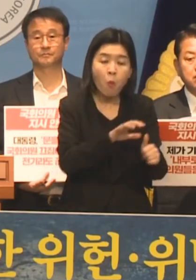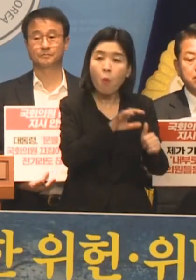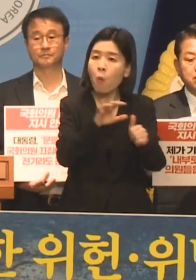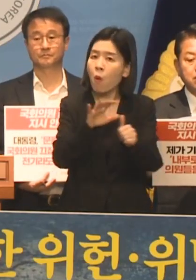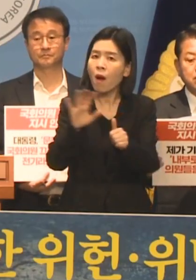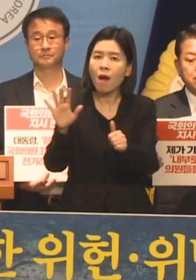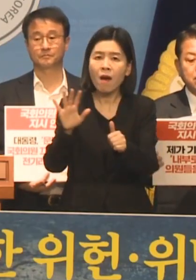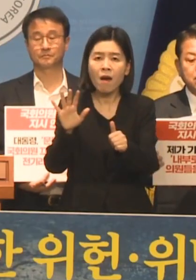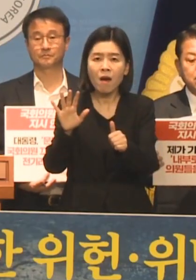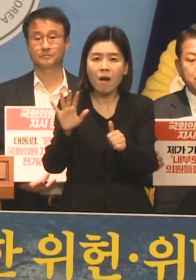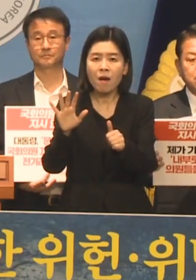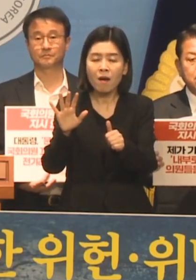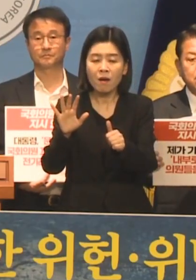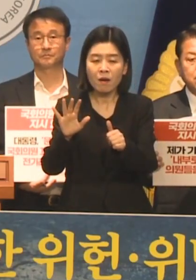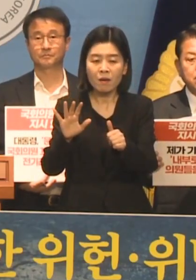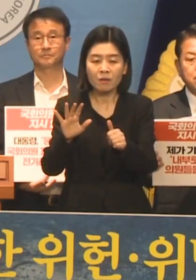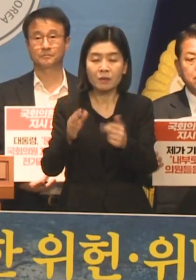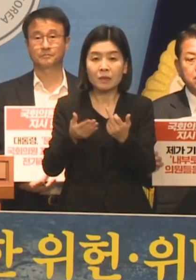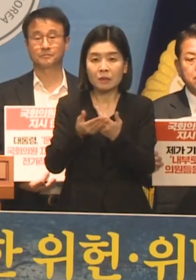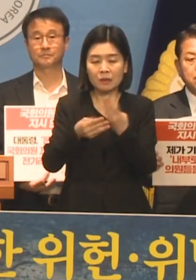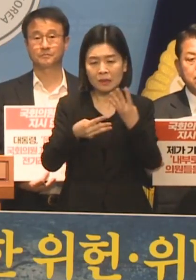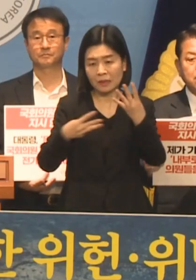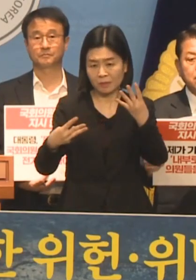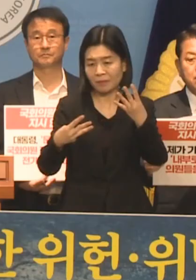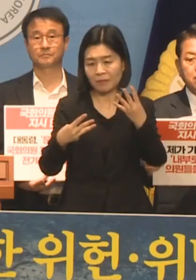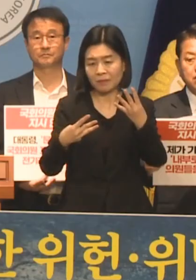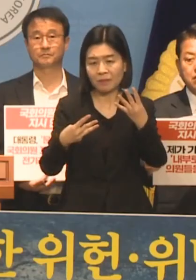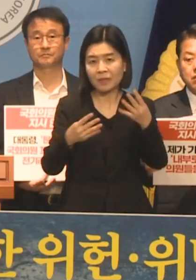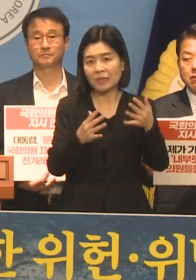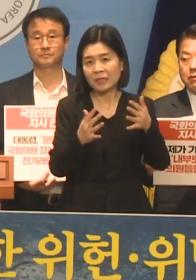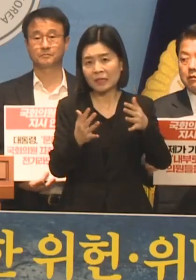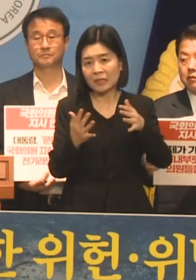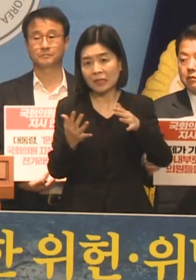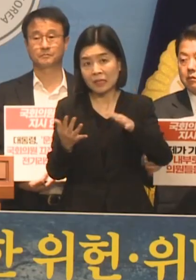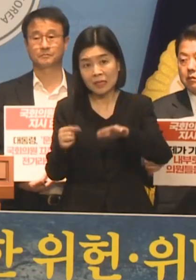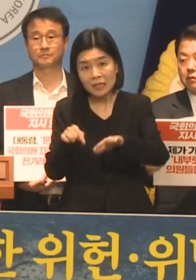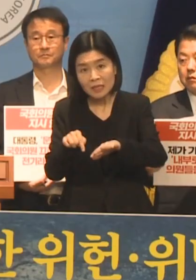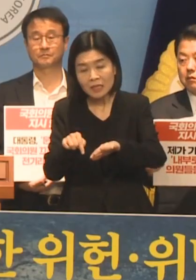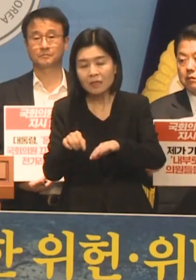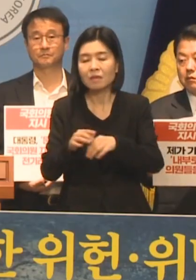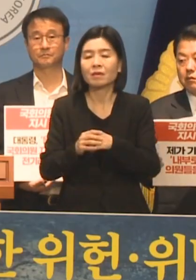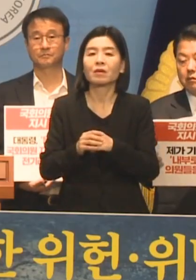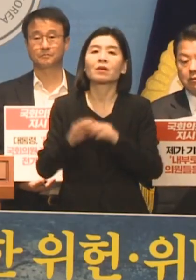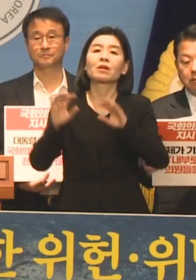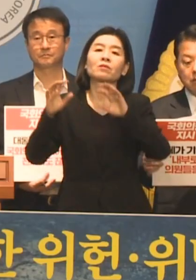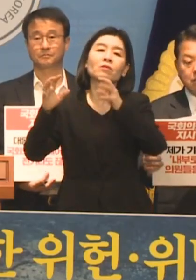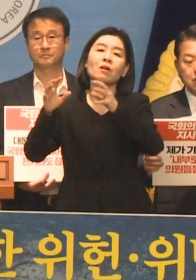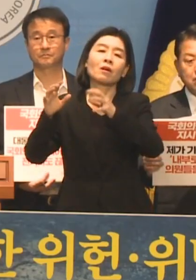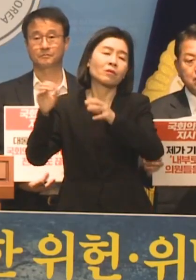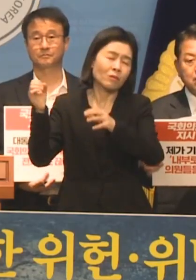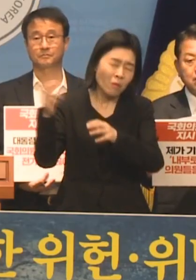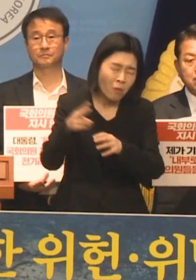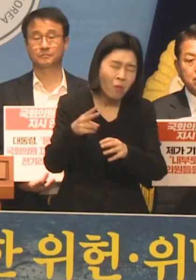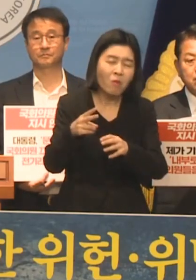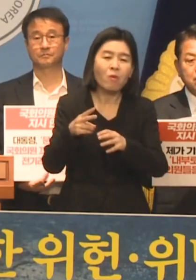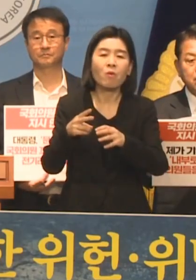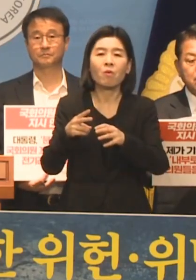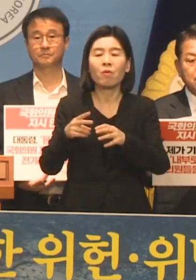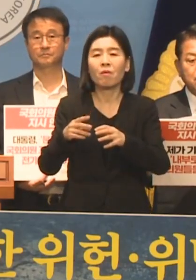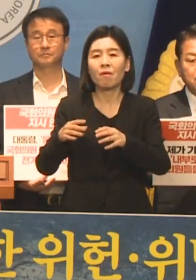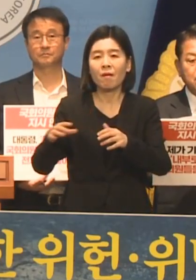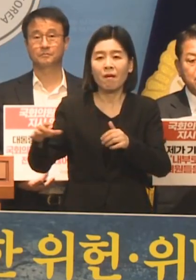제주 4.3 희생자들은 또다시 탄생될 국가에 의해서